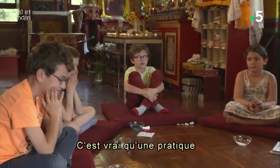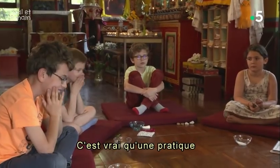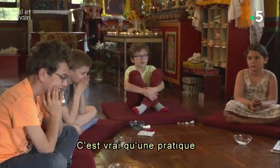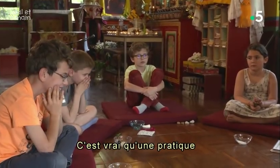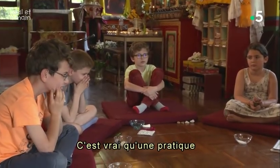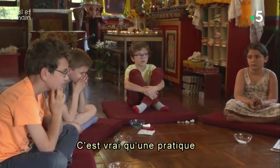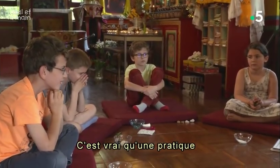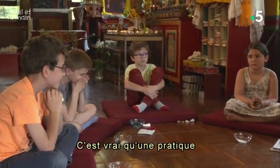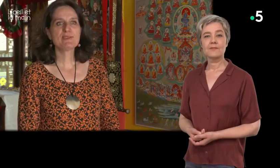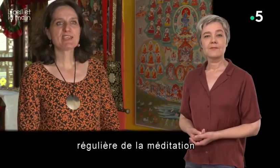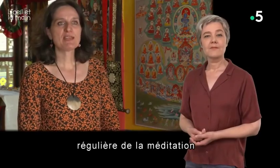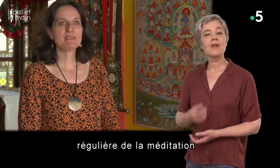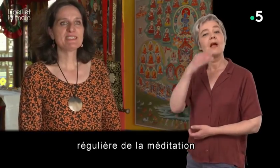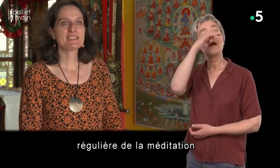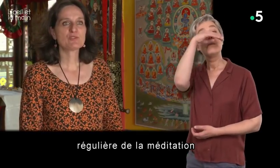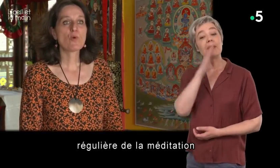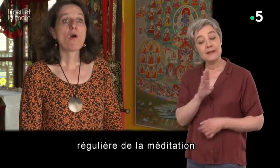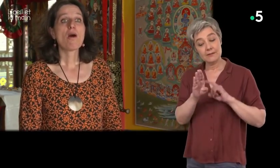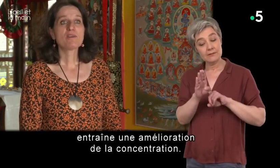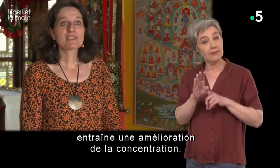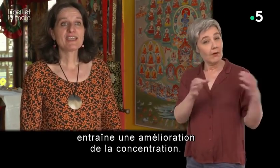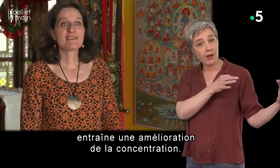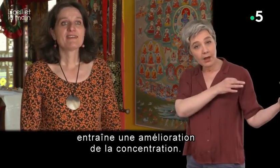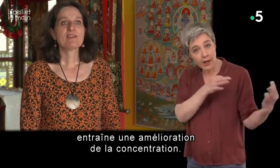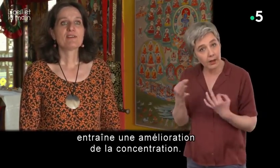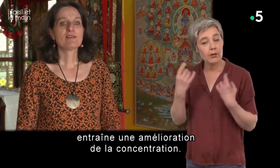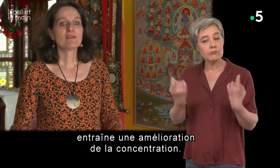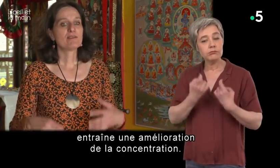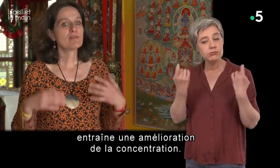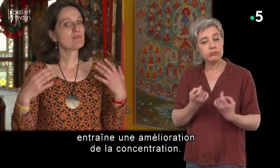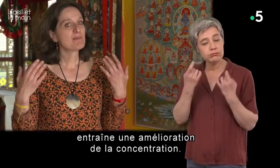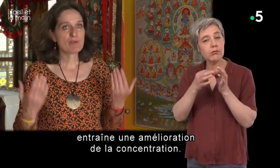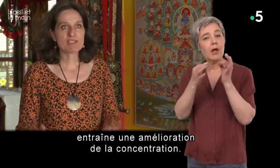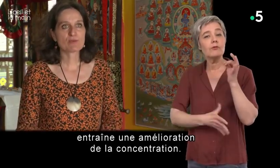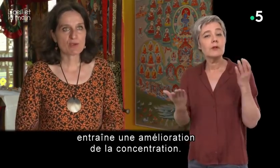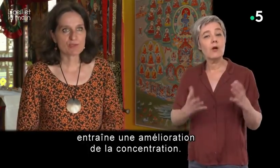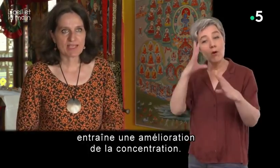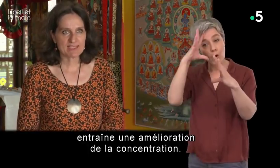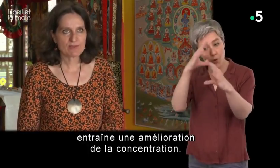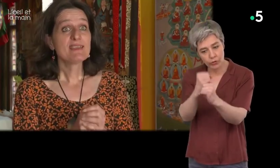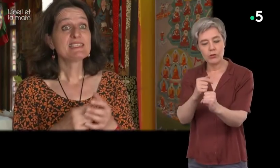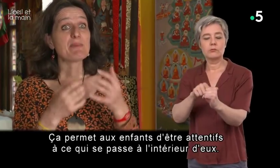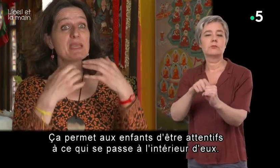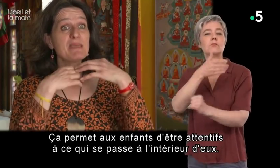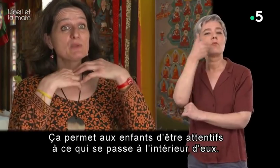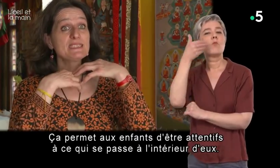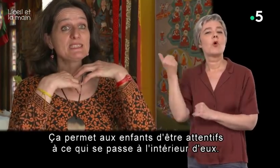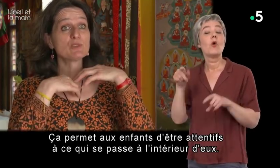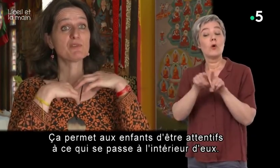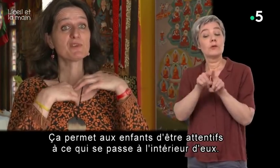C'est vrai qu'une pratique régulière de la méditation entraîne une amélioration de la concentration. Ça permet aussi aux enfants